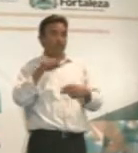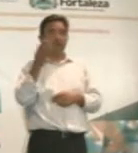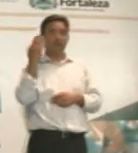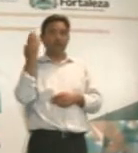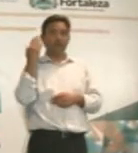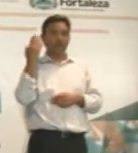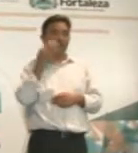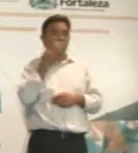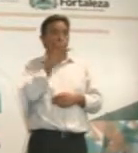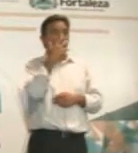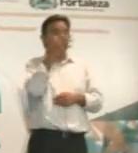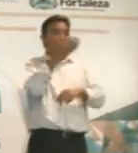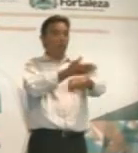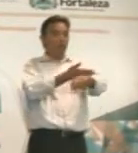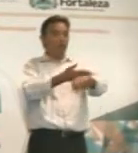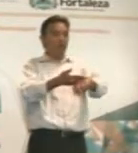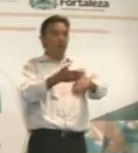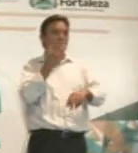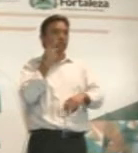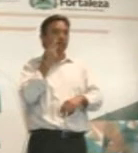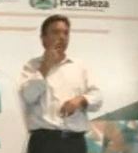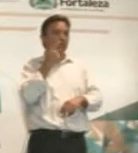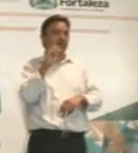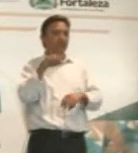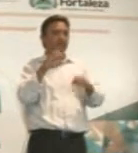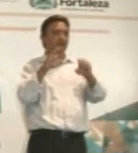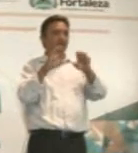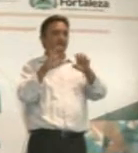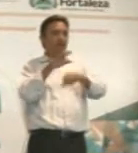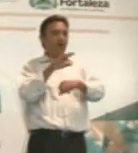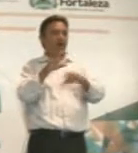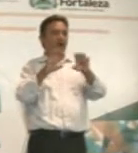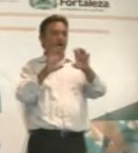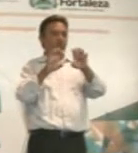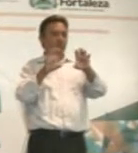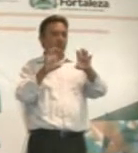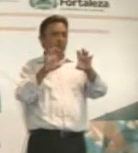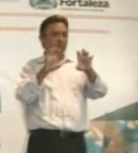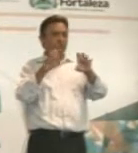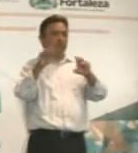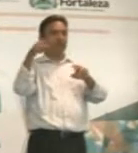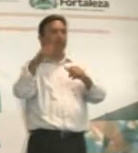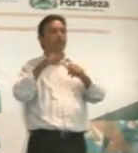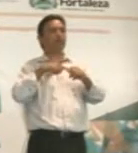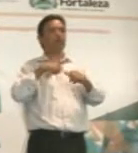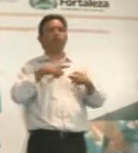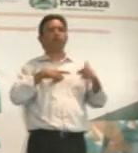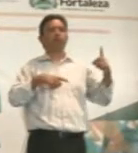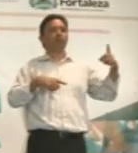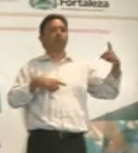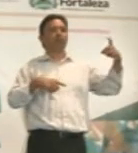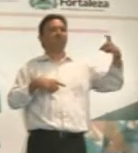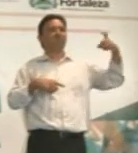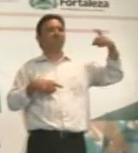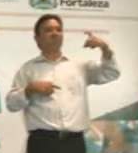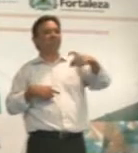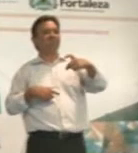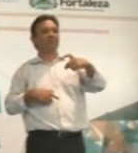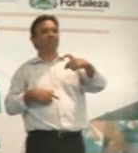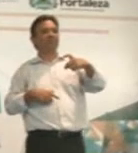branco cearense, que era o algodão. Aí veio a praga do bicudo